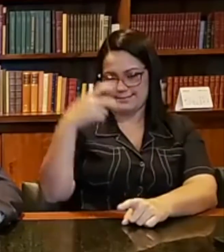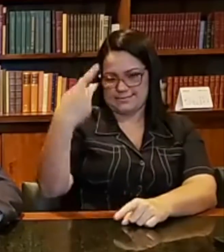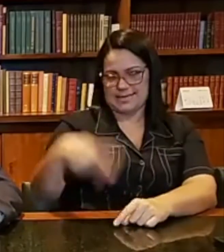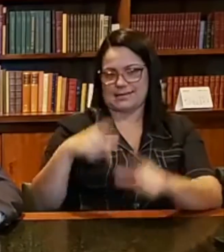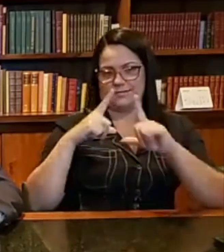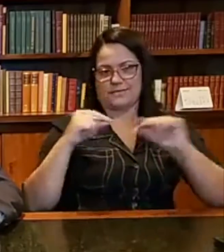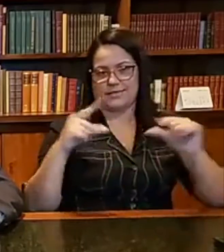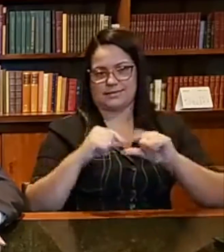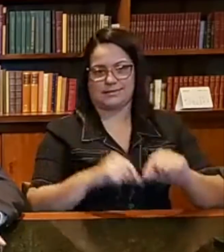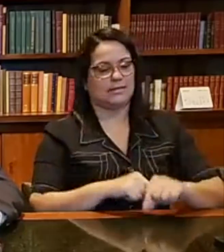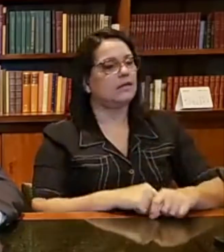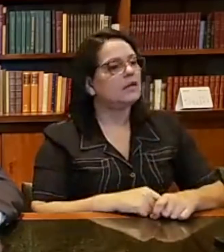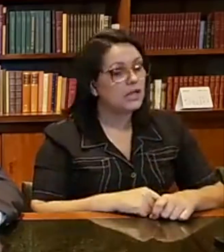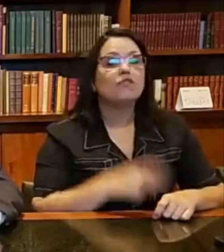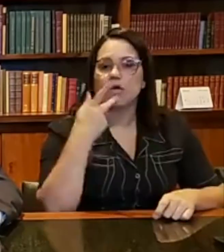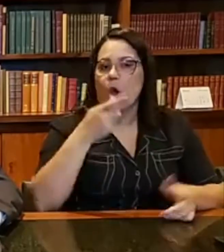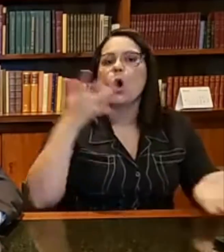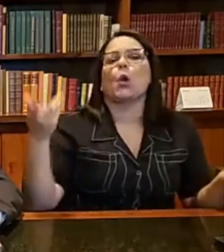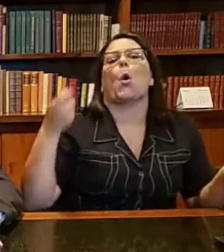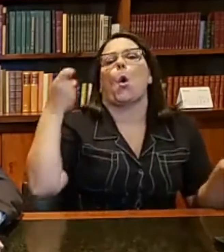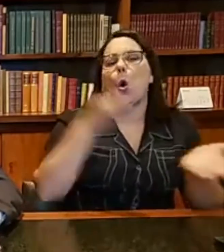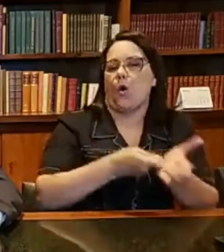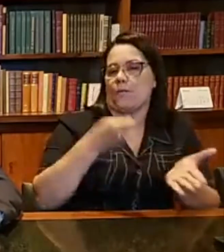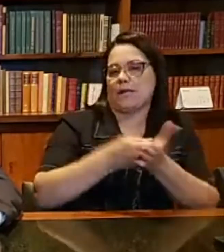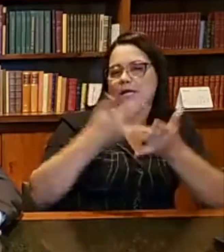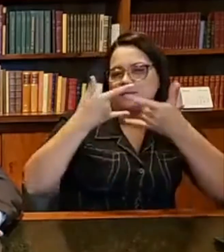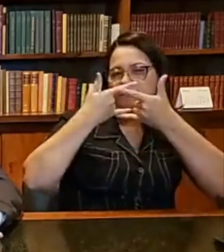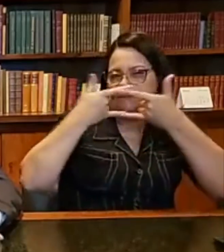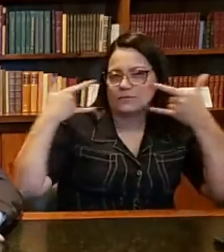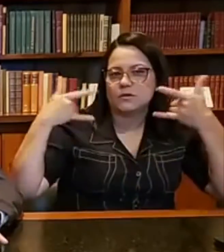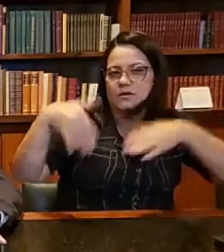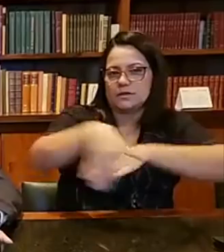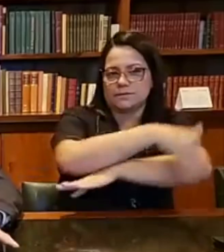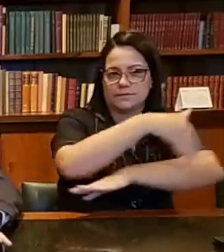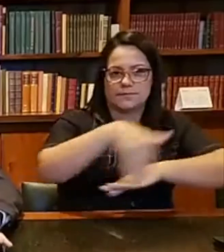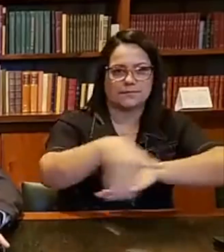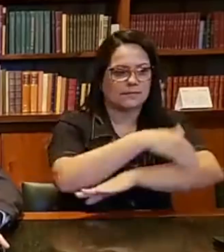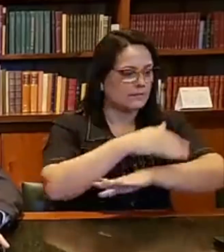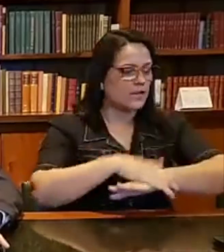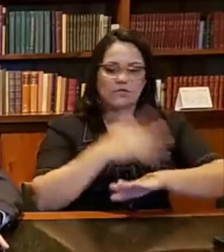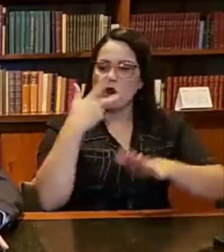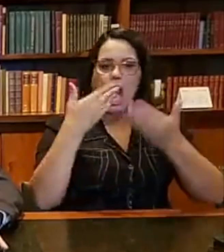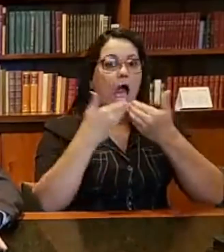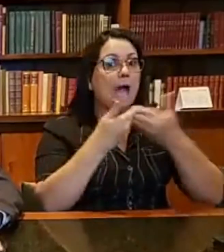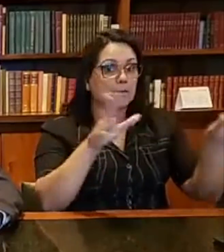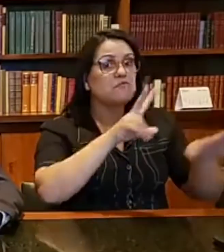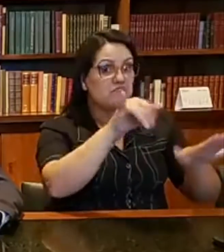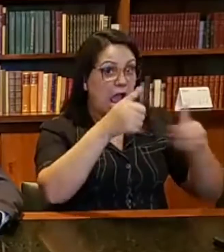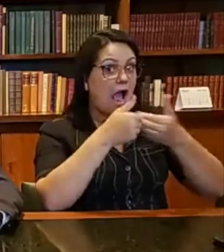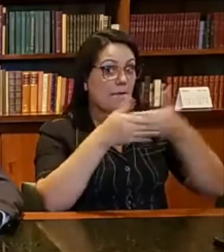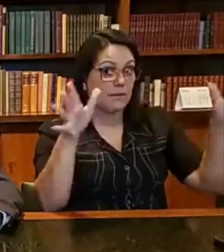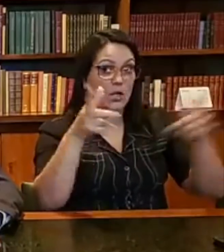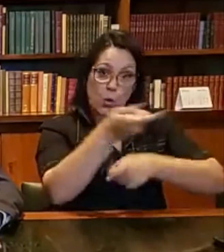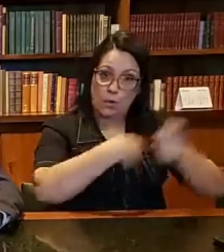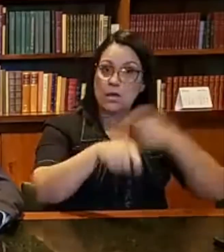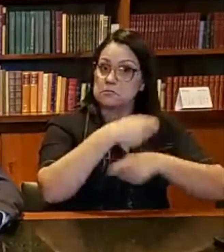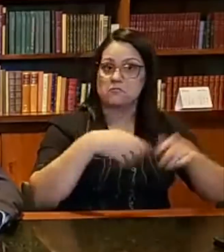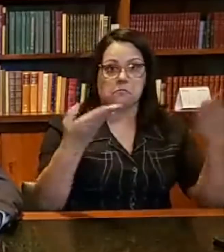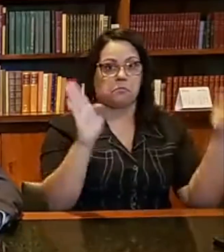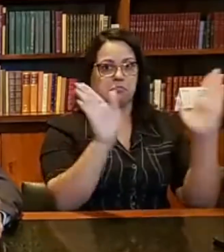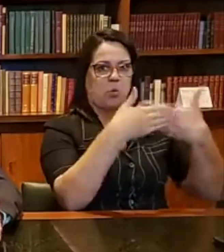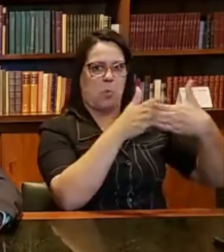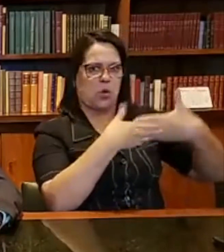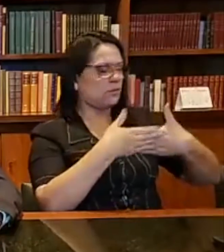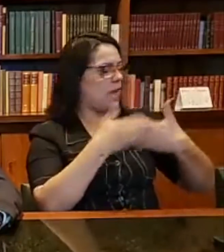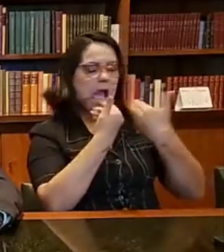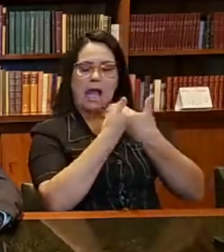está tendo a exigência da máscara em via pública. Praticamente ele abriu todo o comércio. Tá? Outros estados estão seguindo